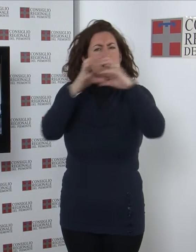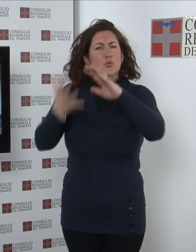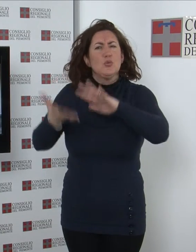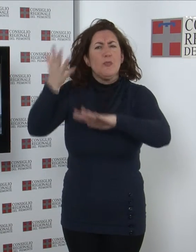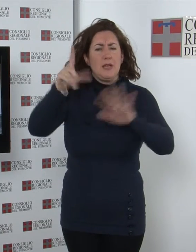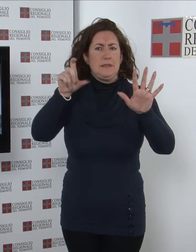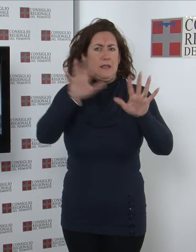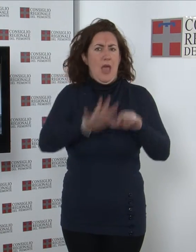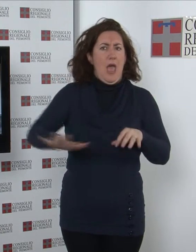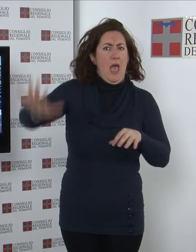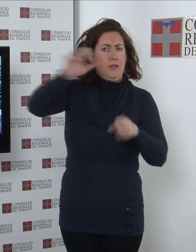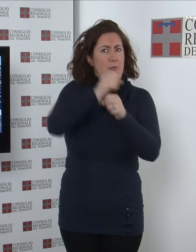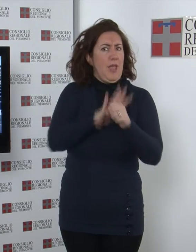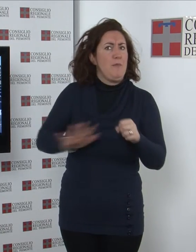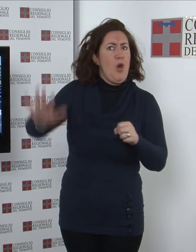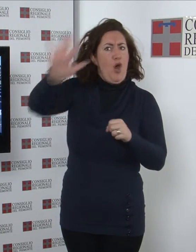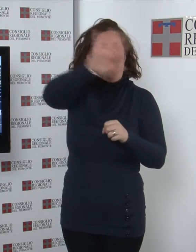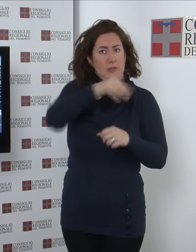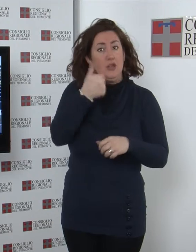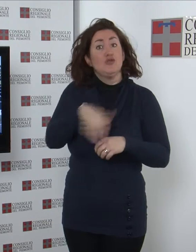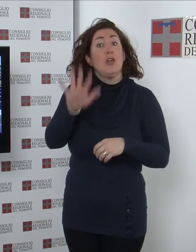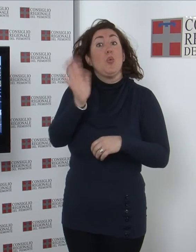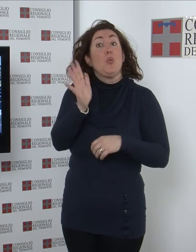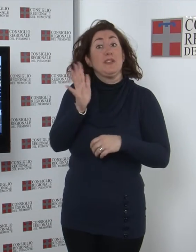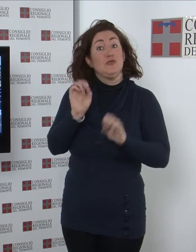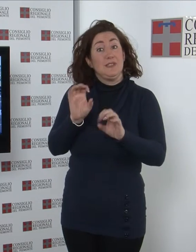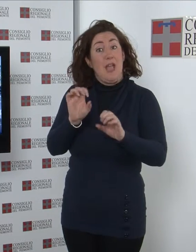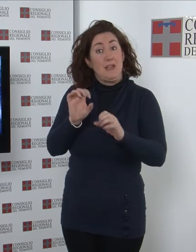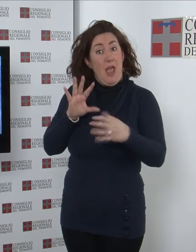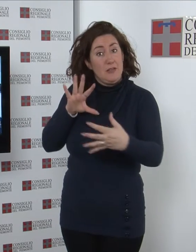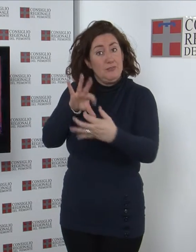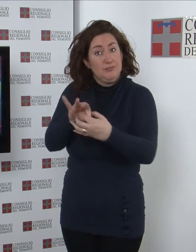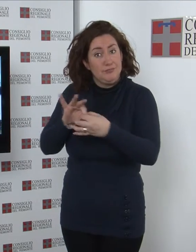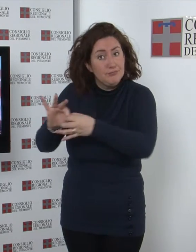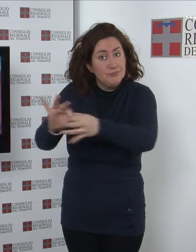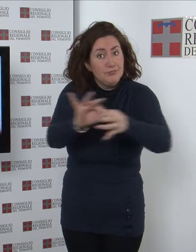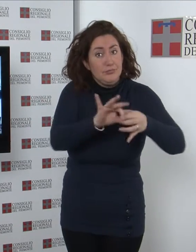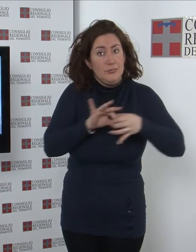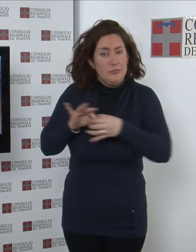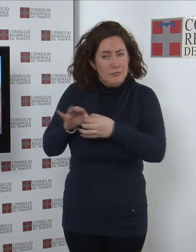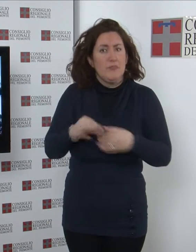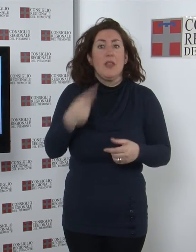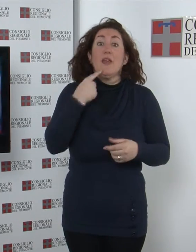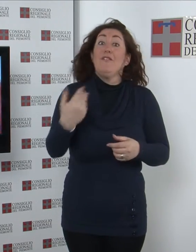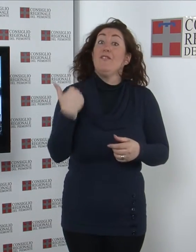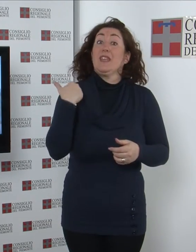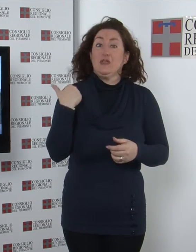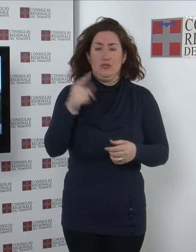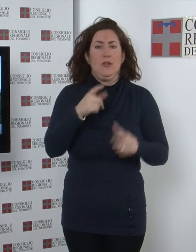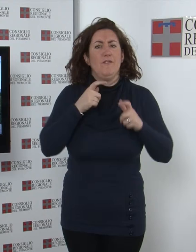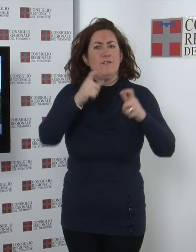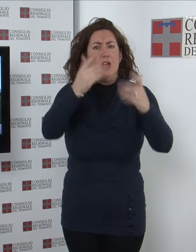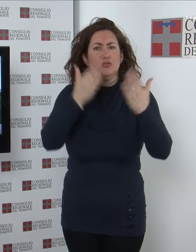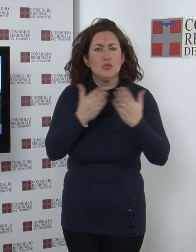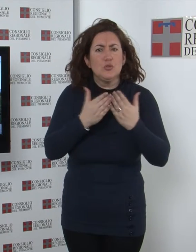coadiuvati da 115 insegnanti i vincitori parteciperanno a viaggi studio a istituzioni europee e internazionali e